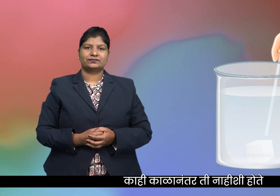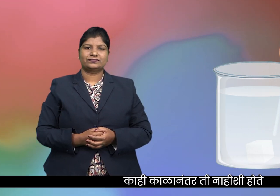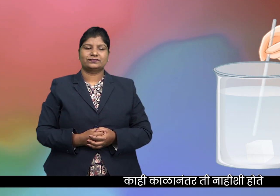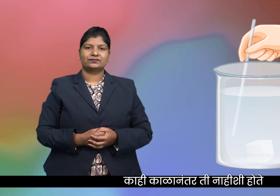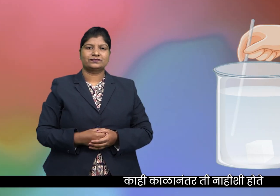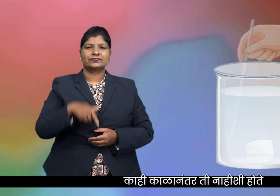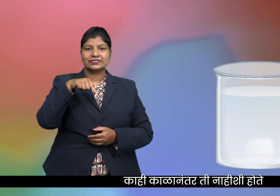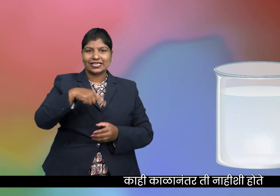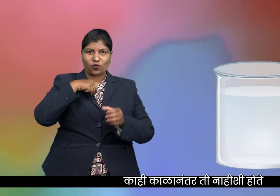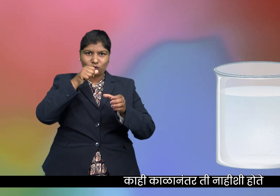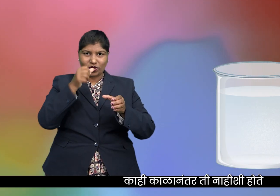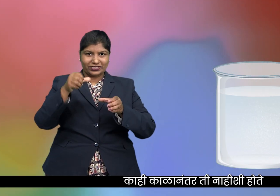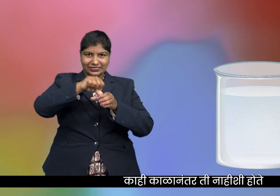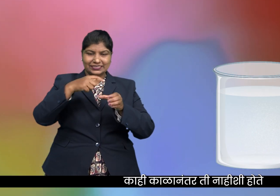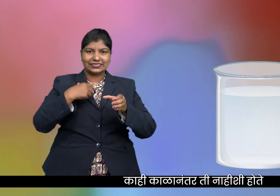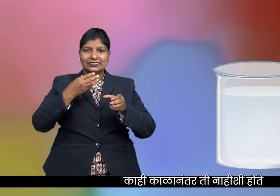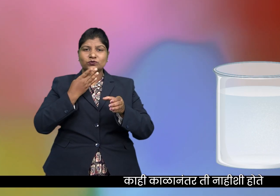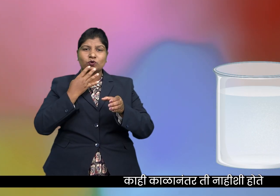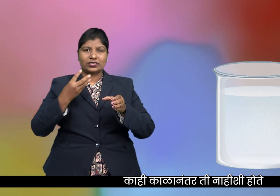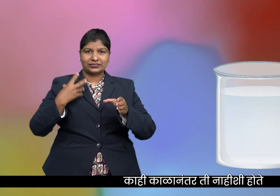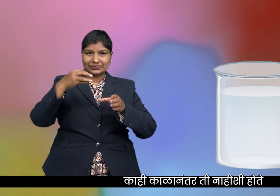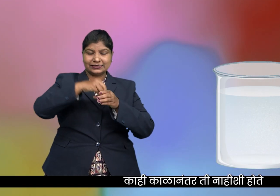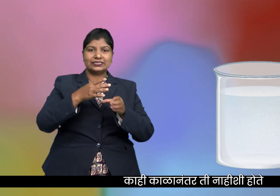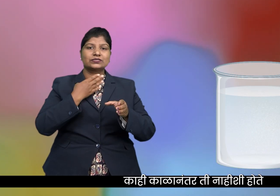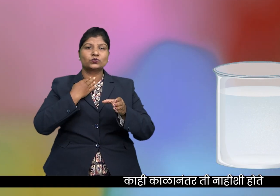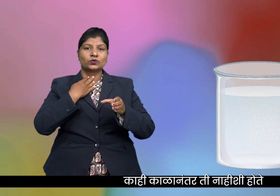काही काळानंतर ती नाहीशी होऊन जाते.